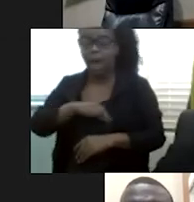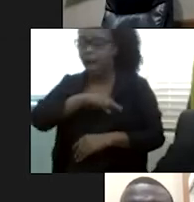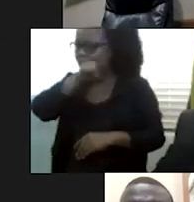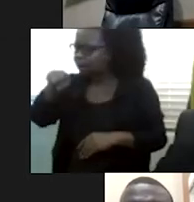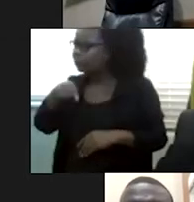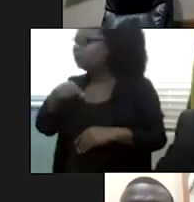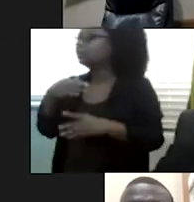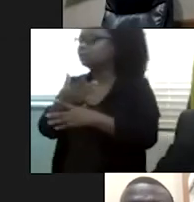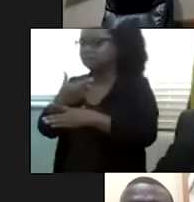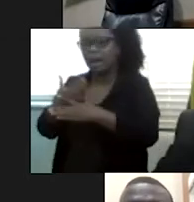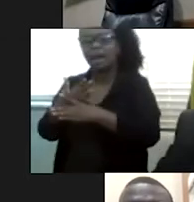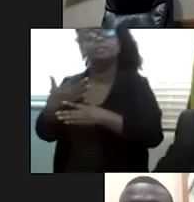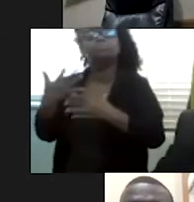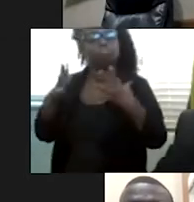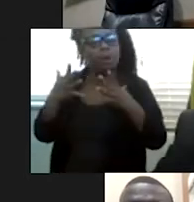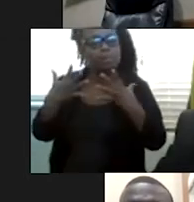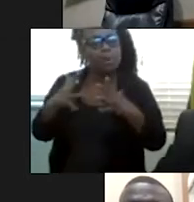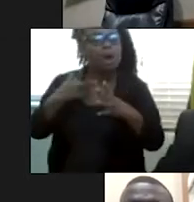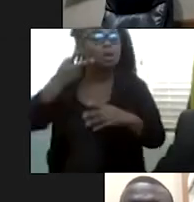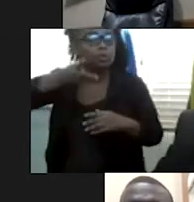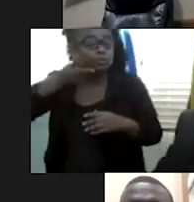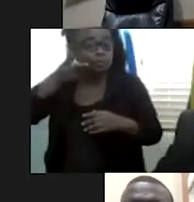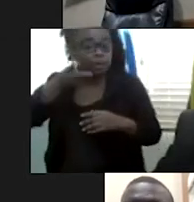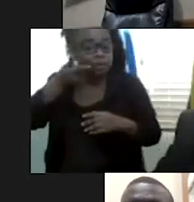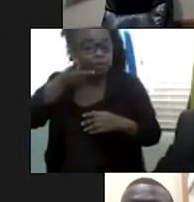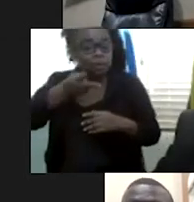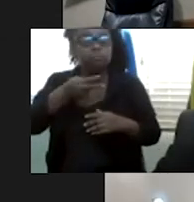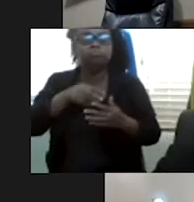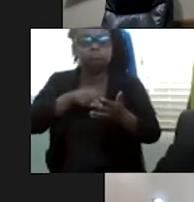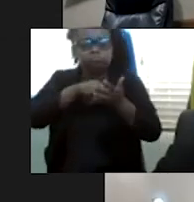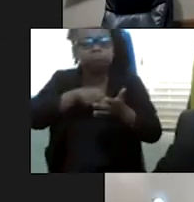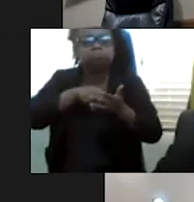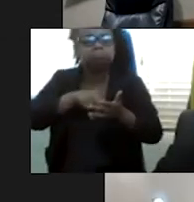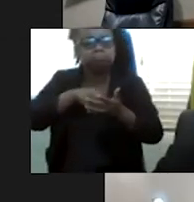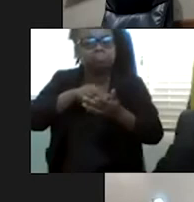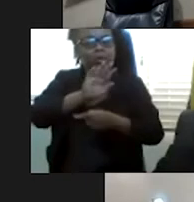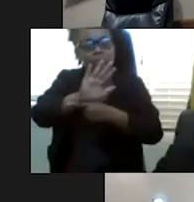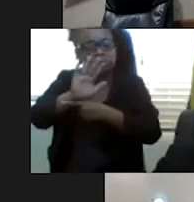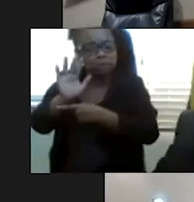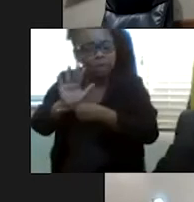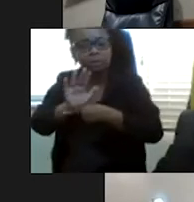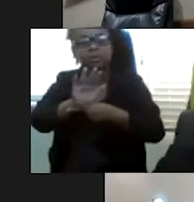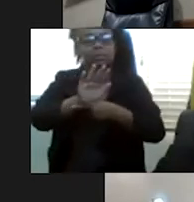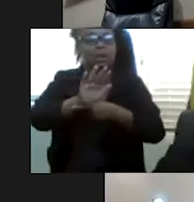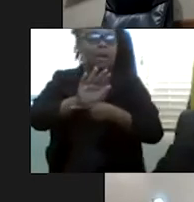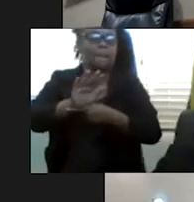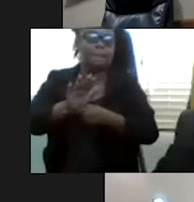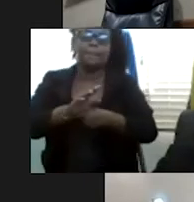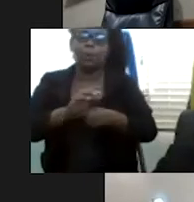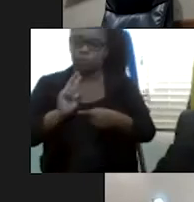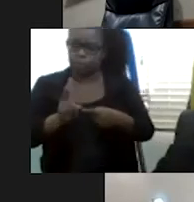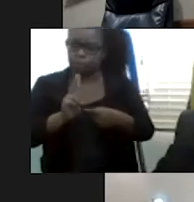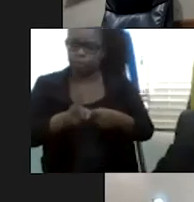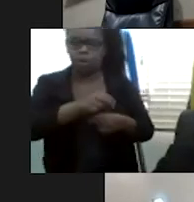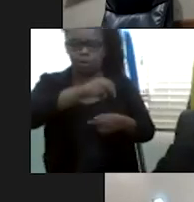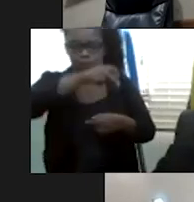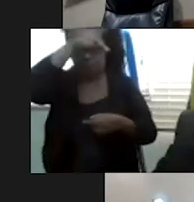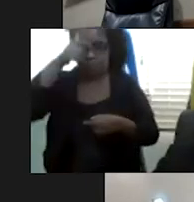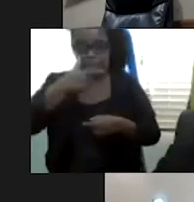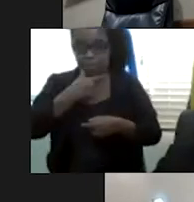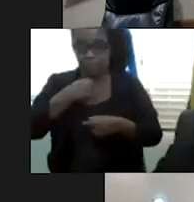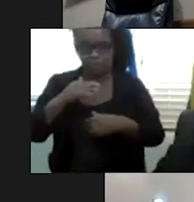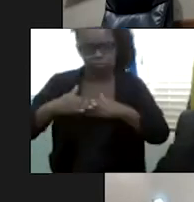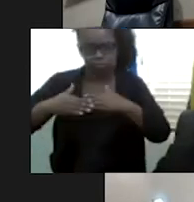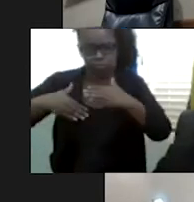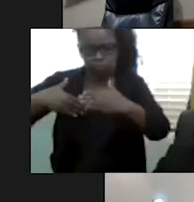está de parabéns, os vereadores que têm dado sustentação para que o prefeito continue avançando